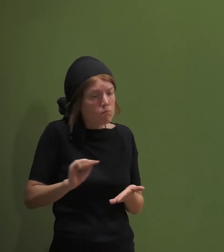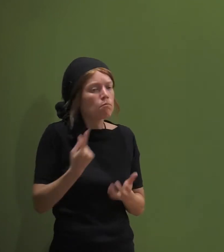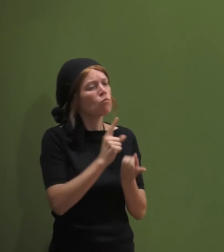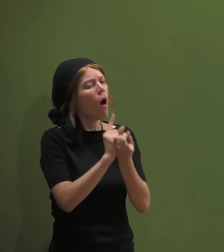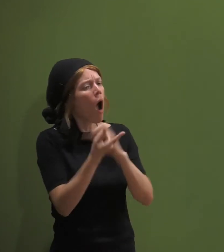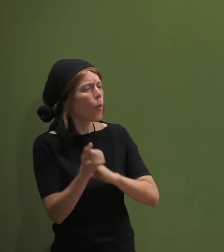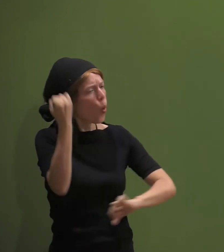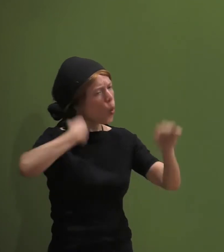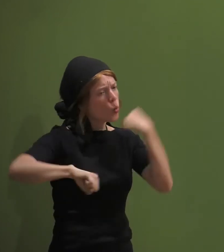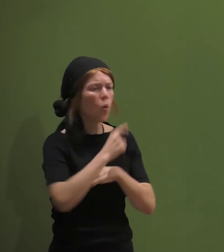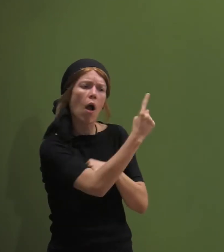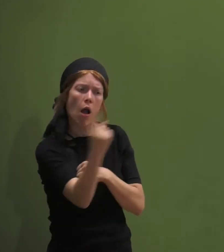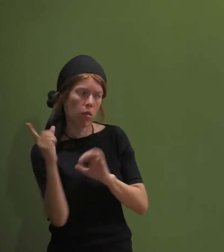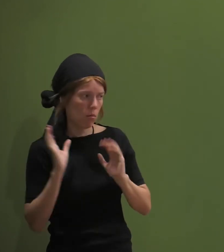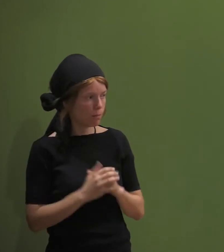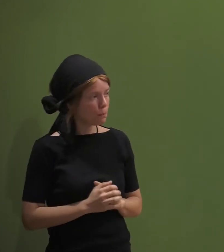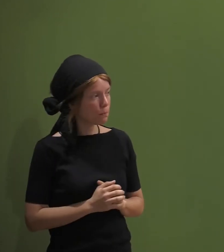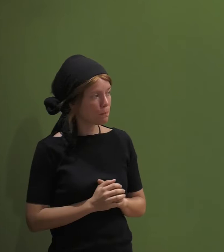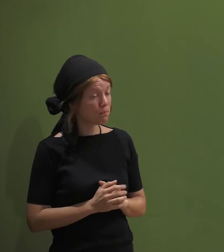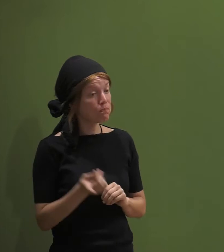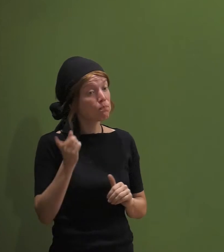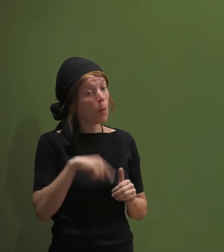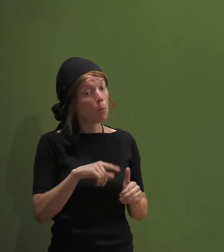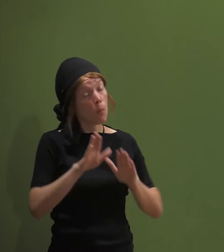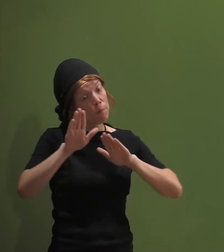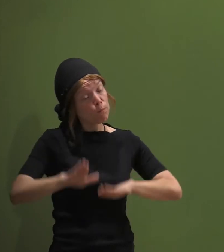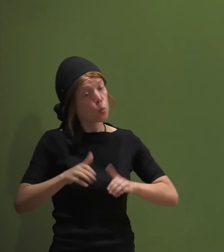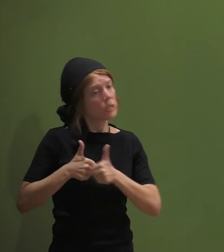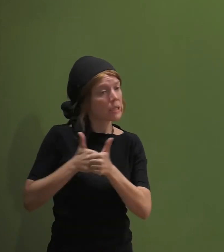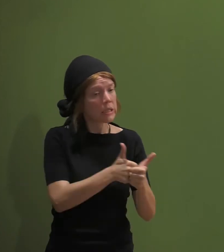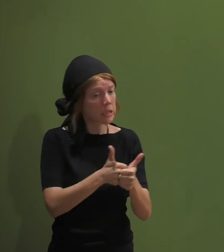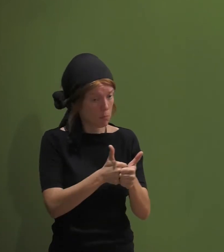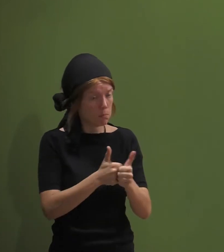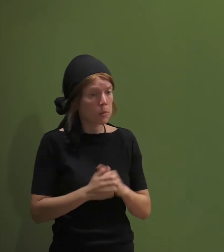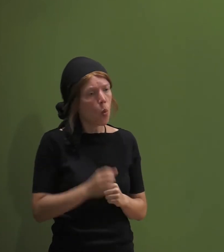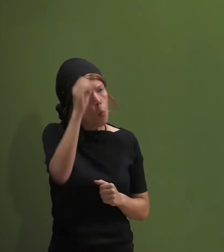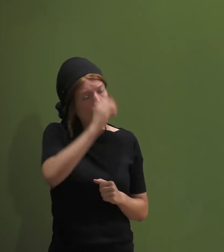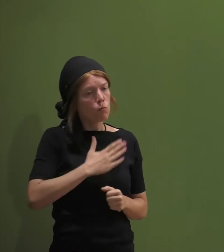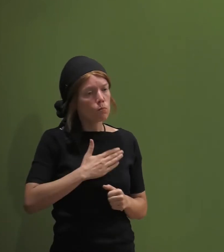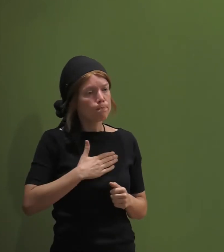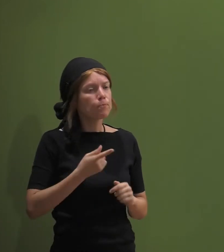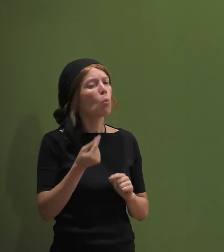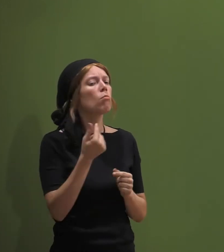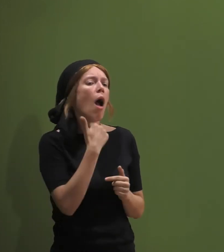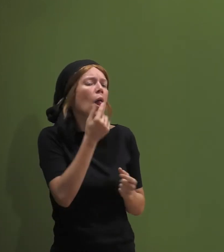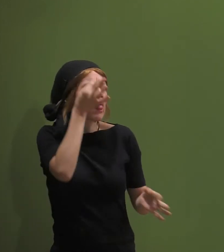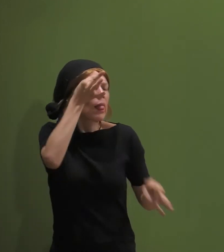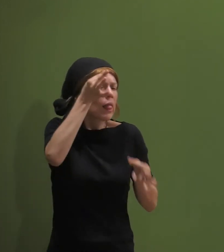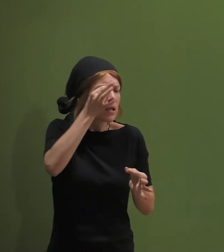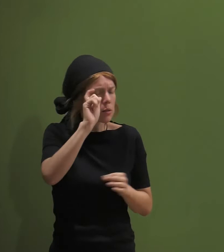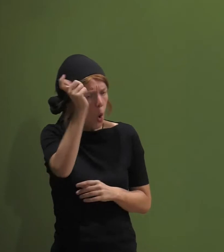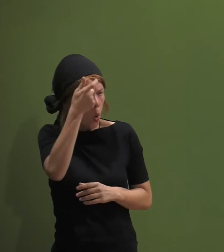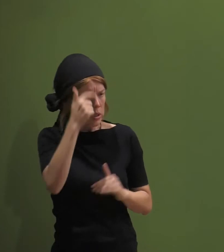en la conducta de todos y cada uno de nosotros. Para favorecer el seguimiento de mi disertación, les adelanto que daré unas pinceladas sobre el concepto